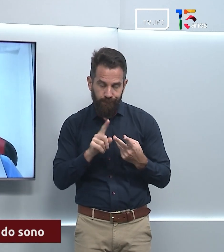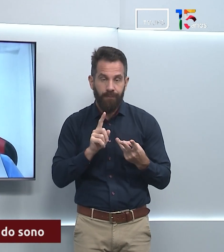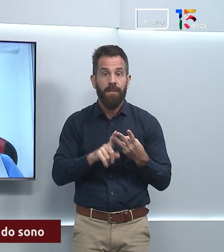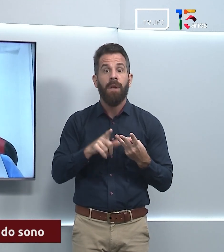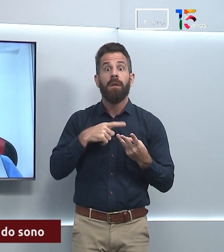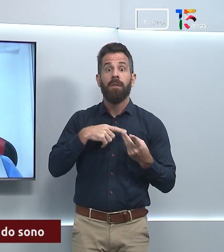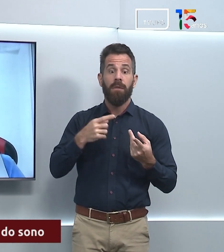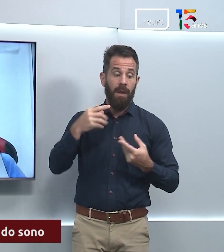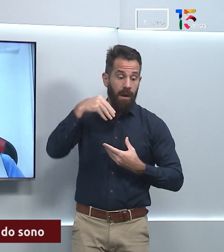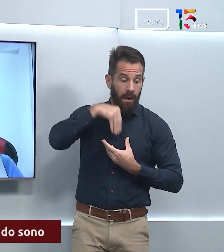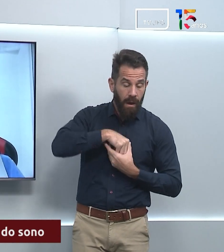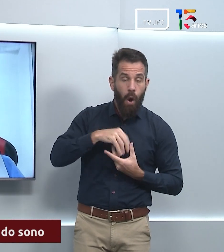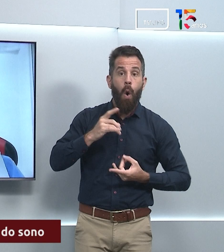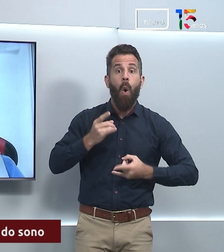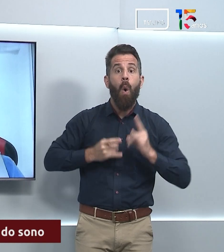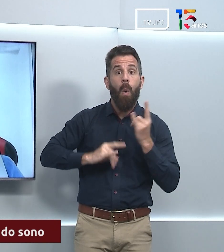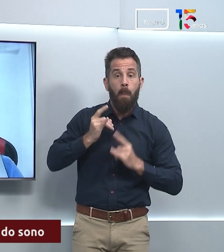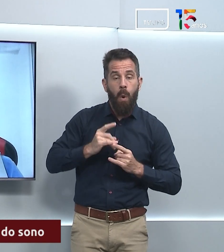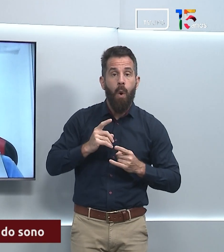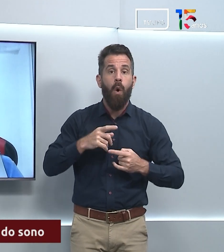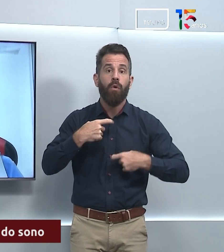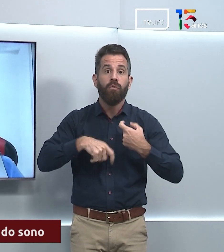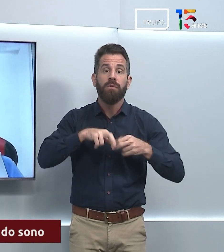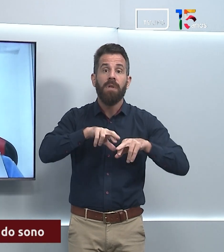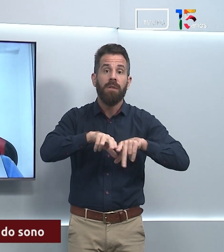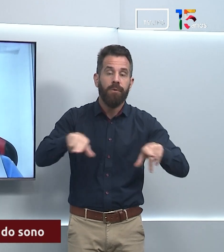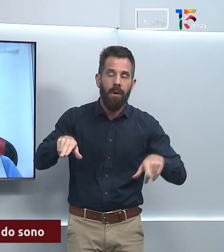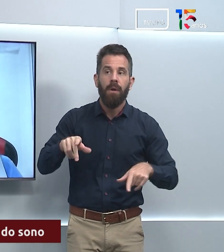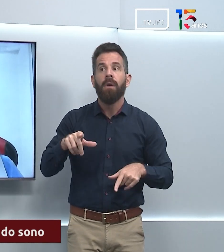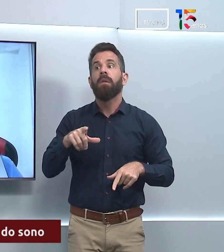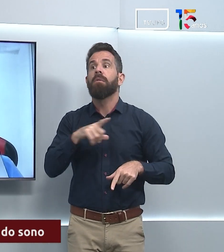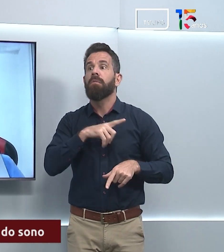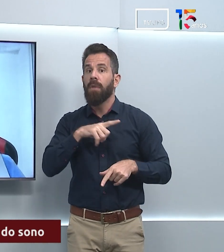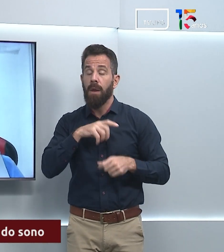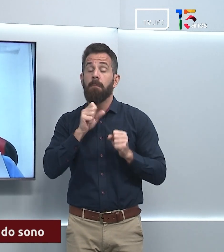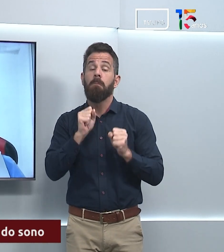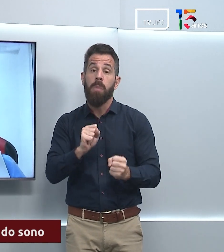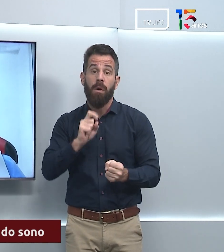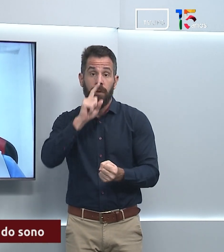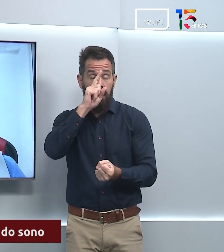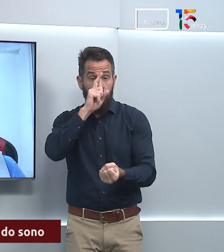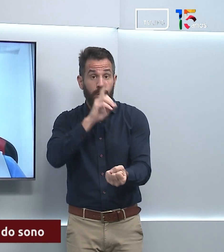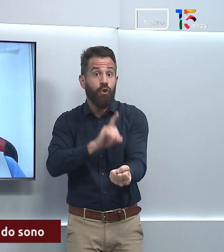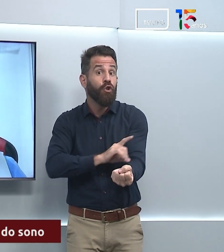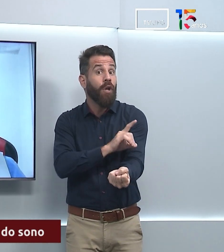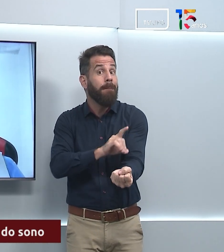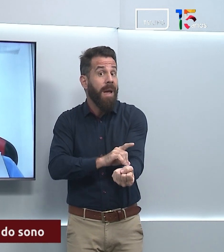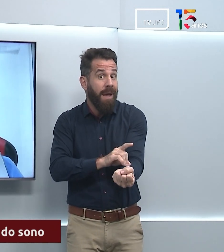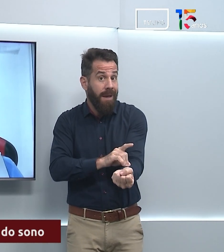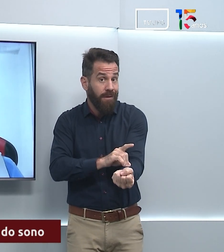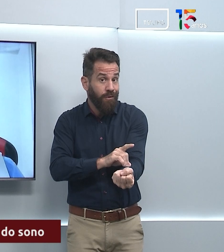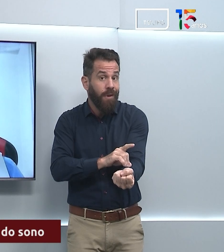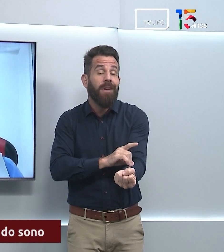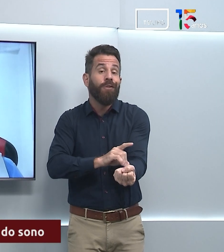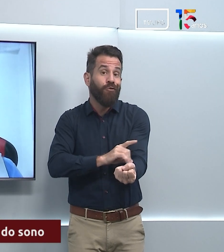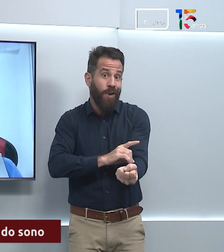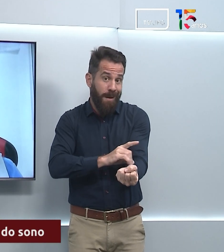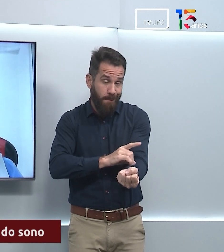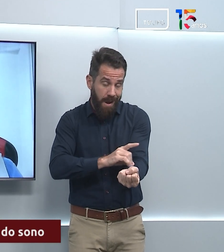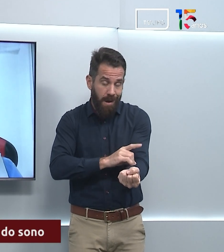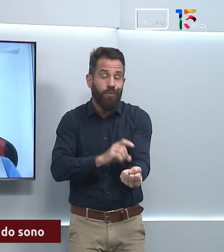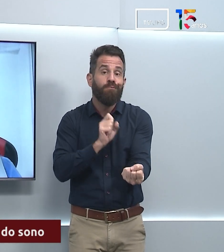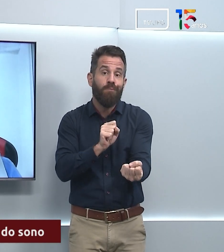então, risco ou não de ter mais obesidade, diabetes, e imunidade também, ou seja, não